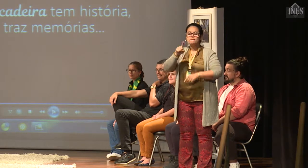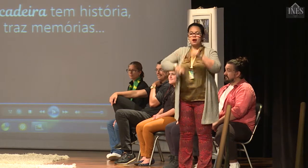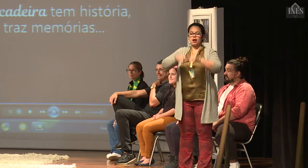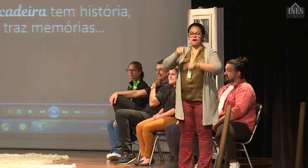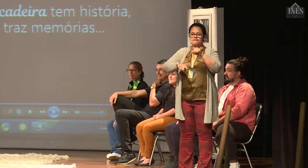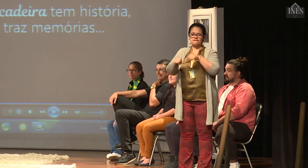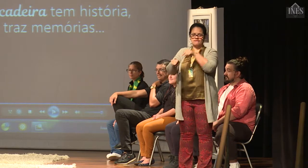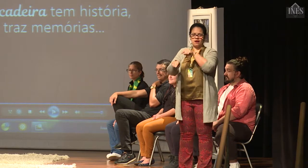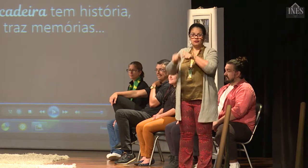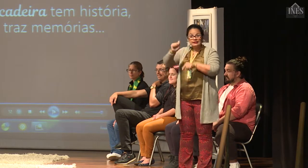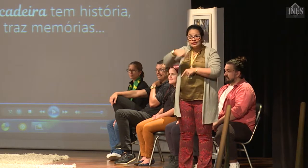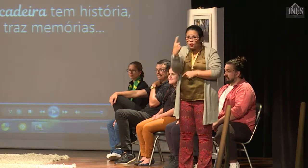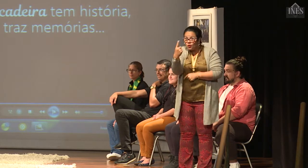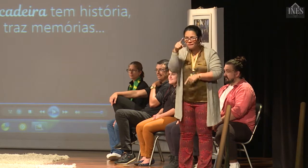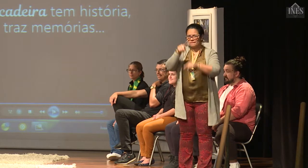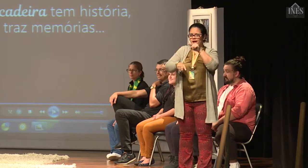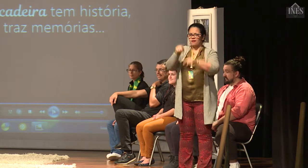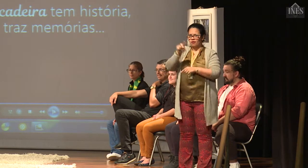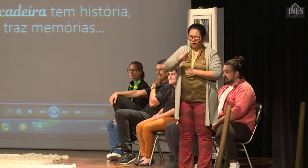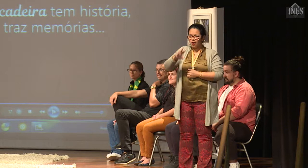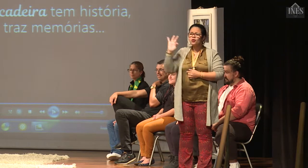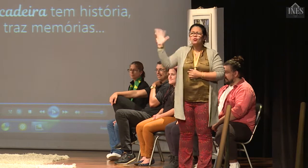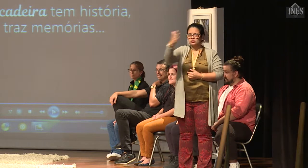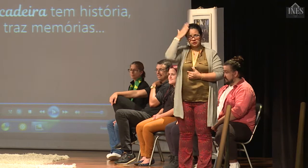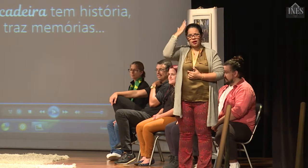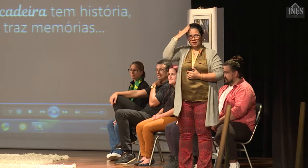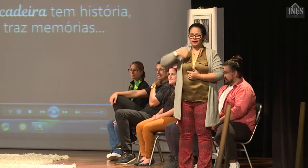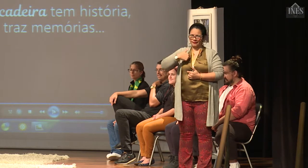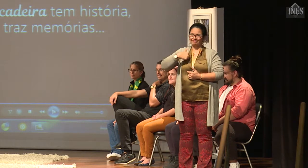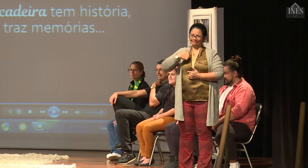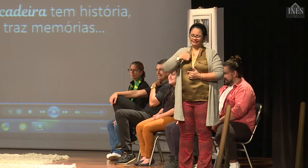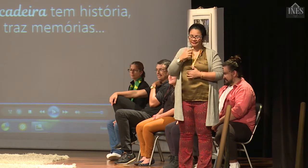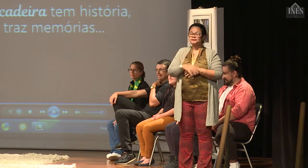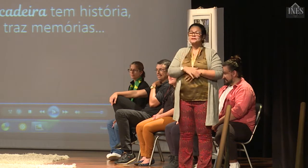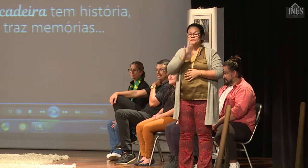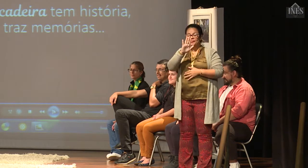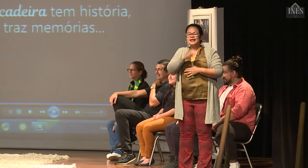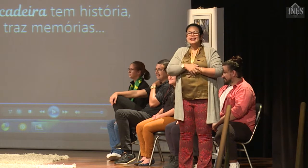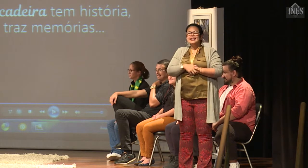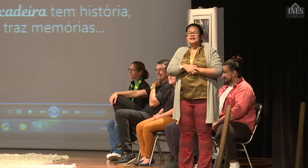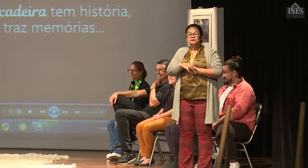Eu sempre me senti, né, às vezes, não era um palavrão, né, mas